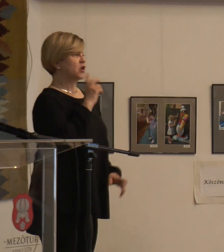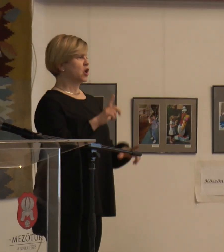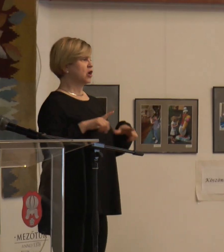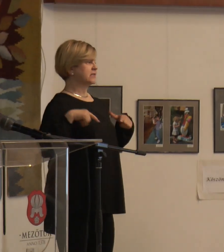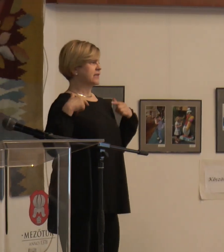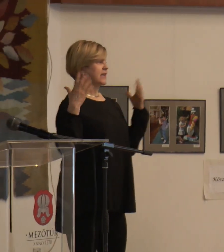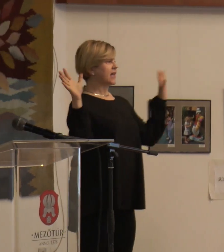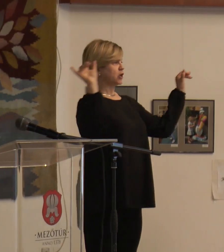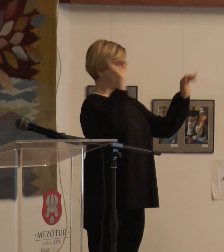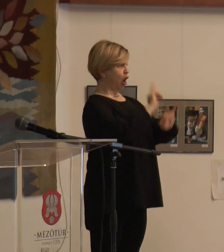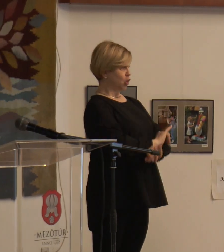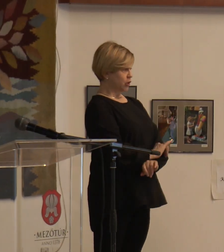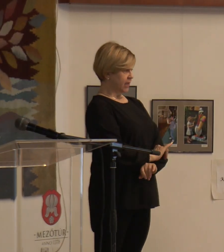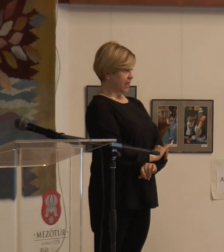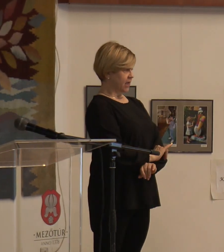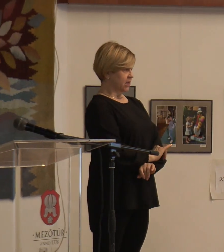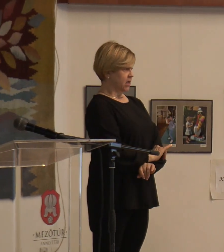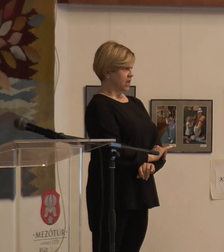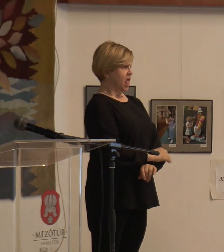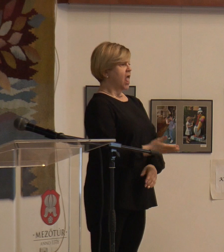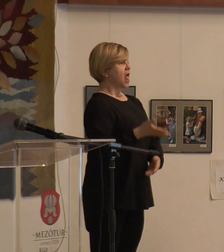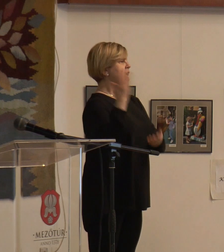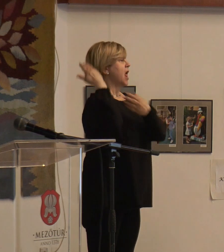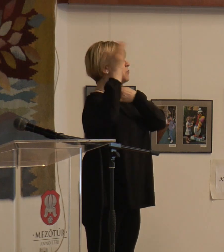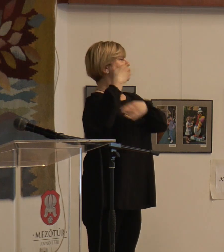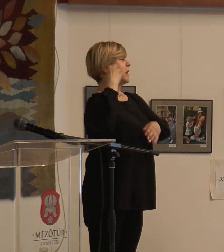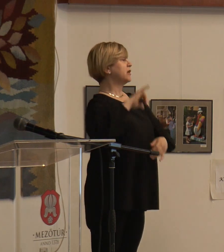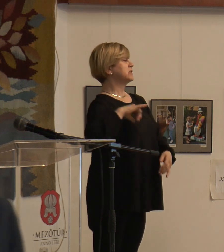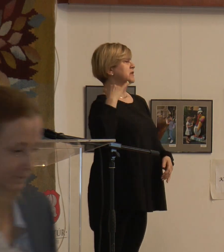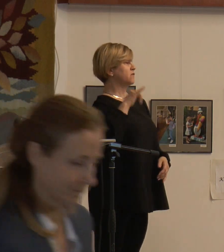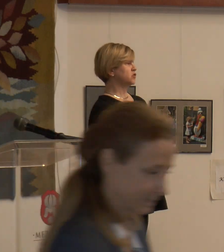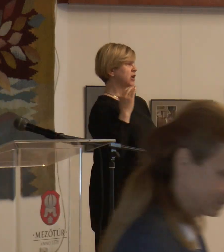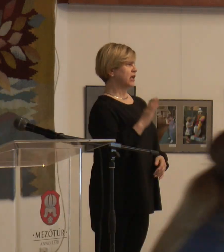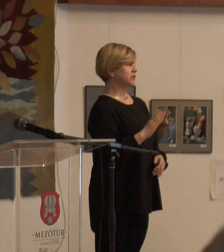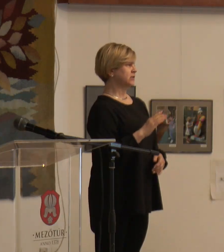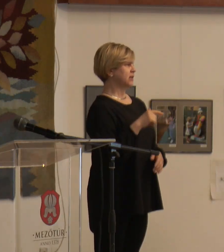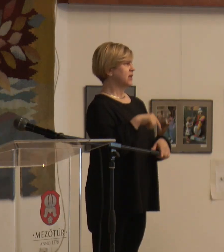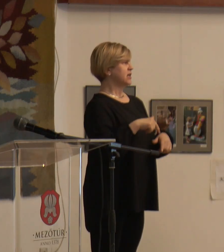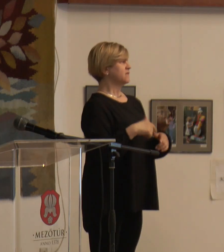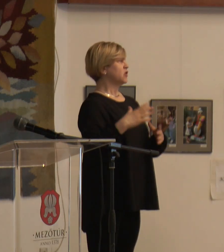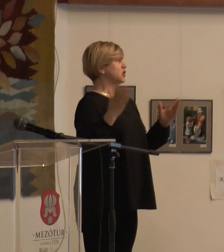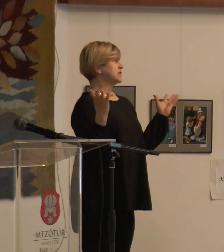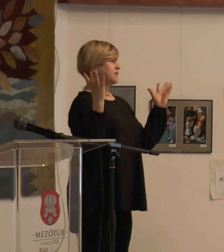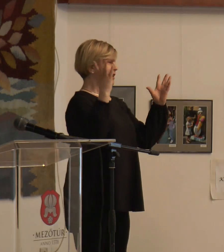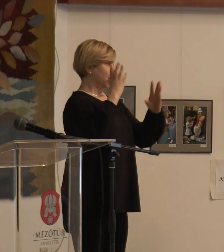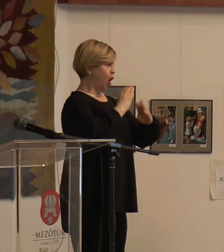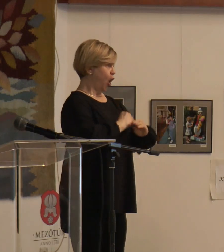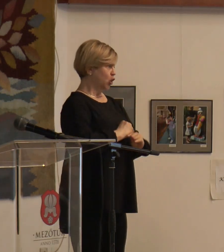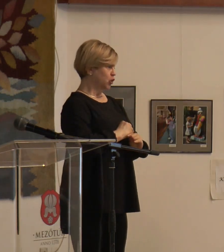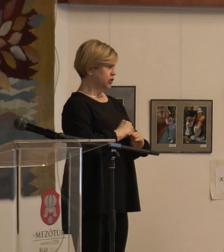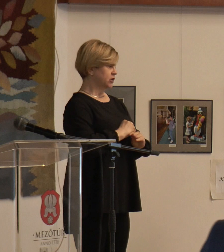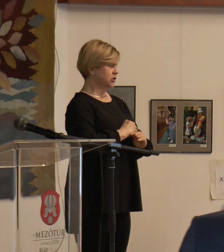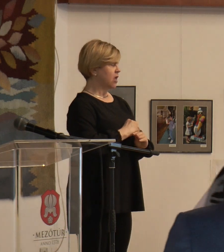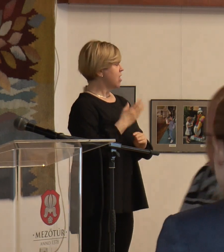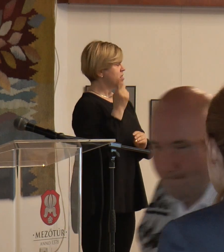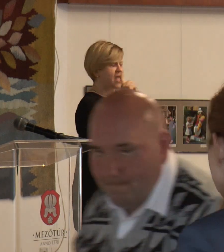élet alkonyám. Elmond már az ifjúságon, itt van az élet alkonya.